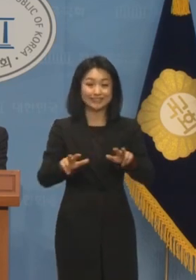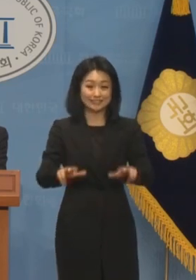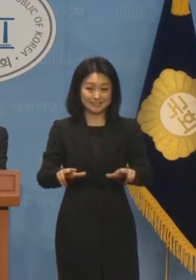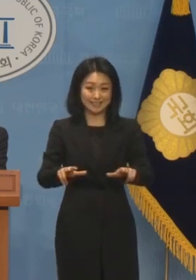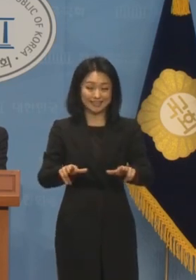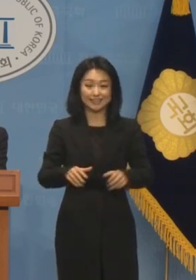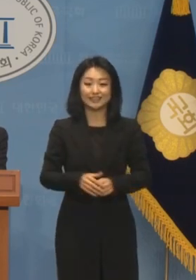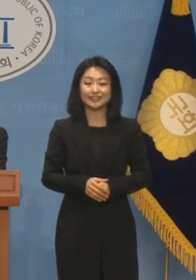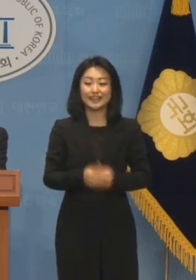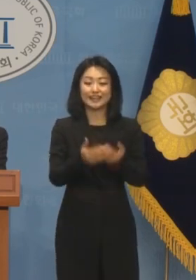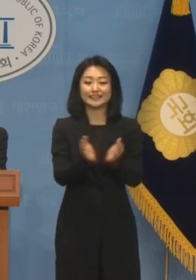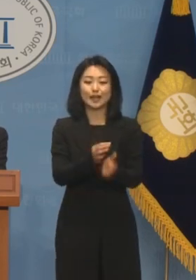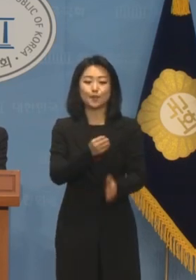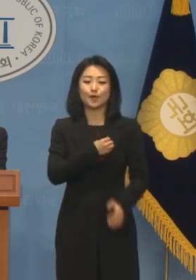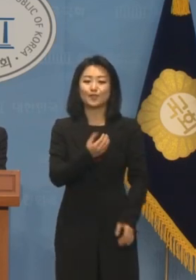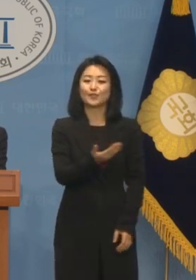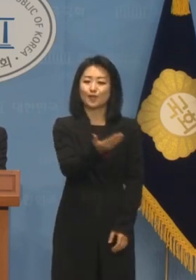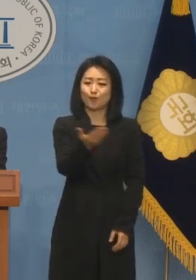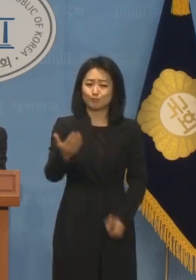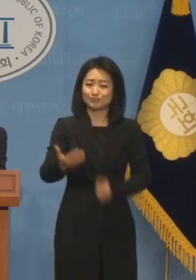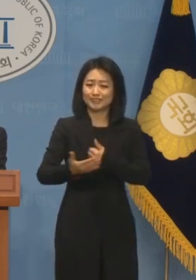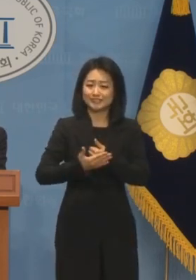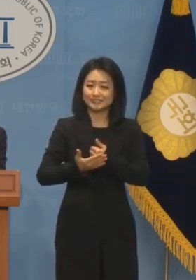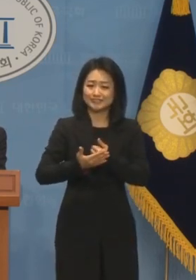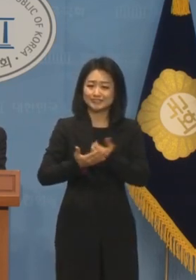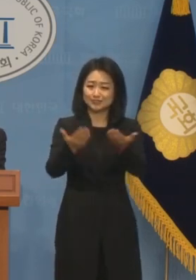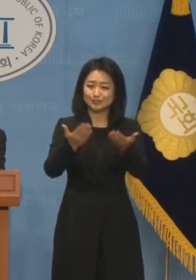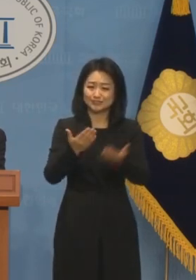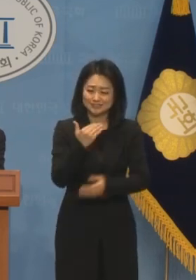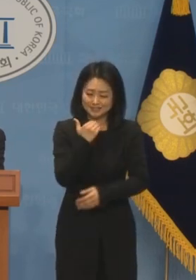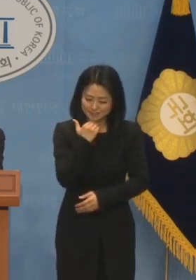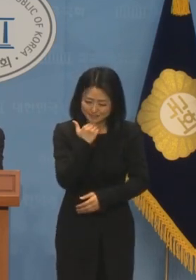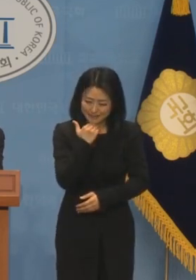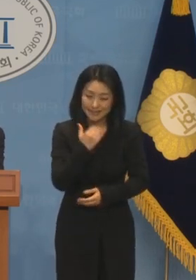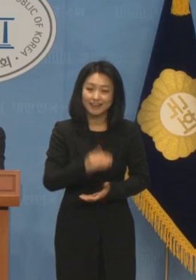이제 당원 여러분의 지지를 기다립니다.